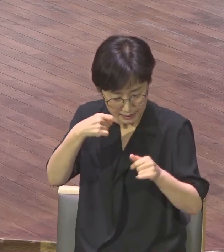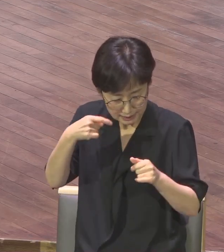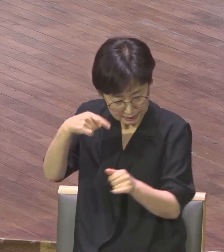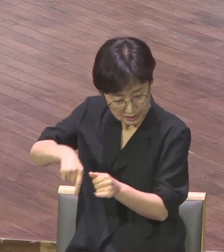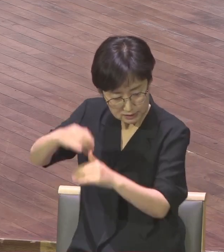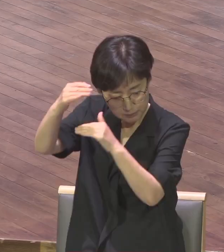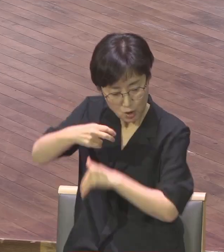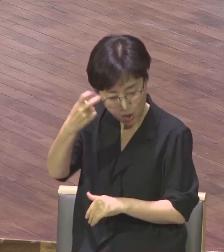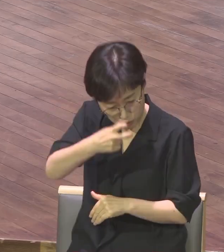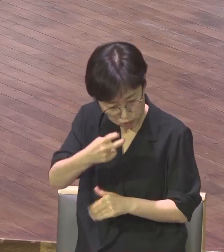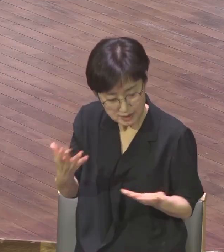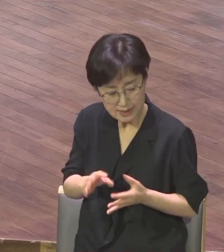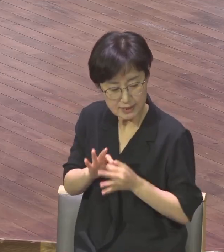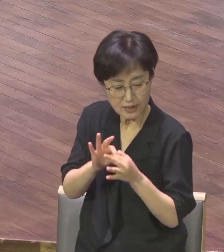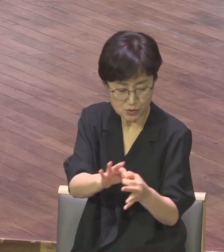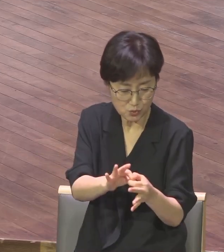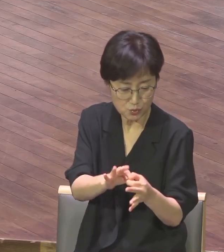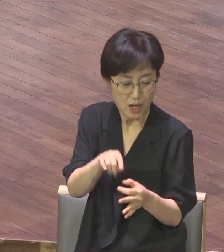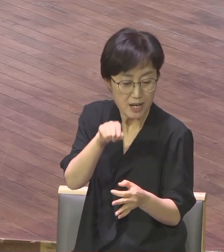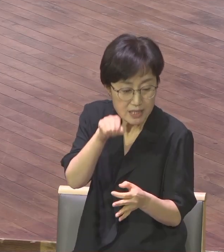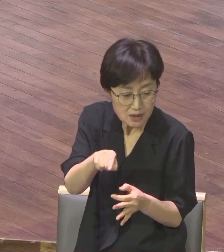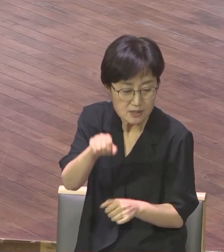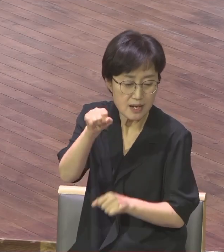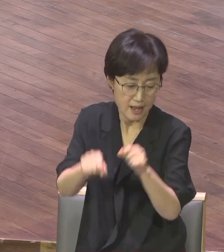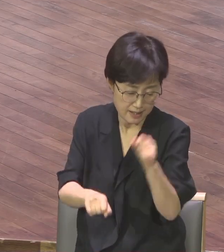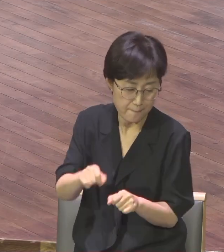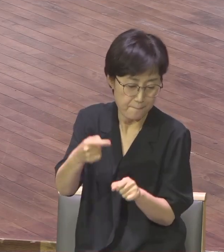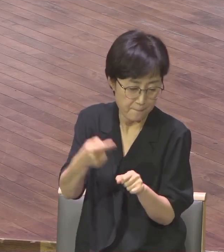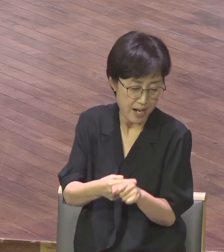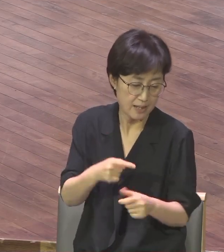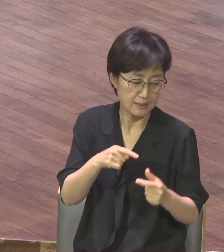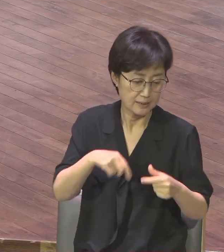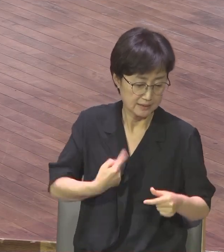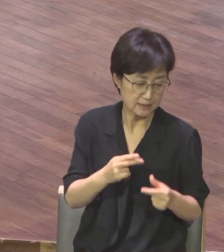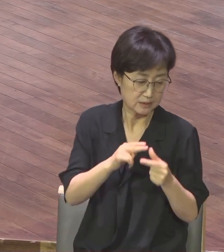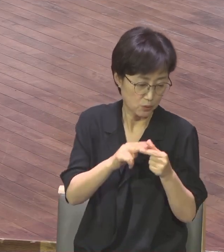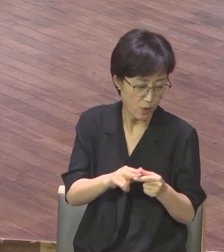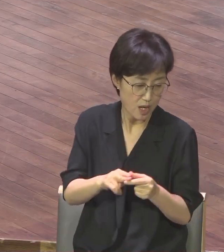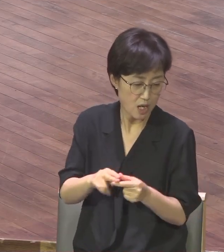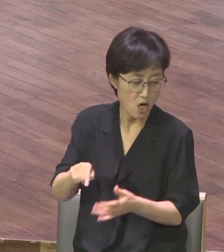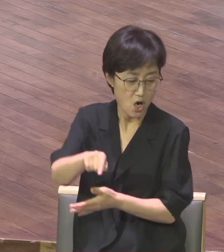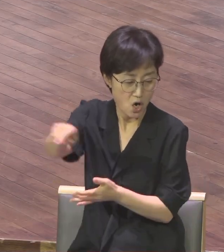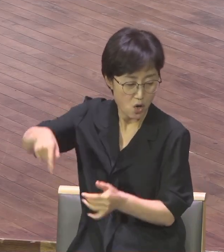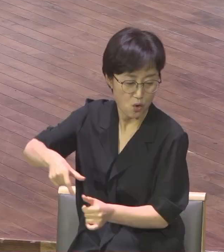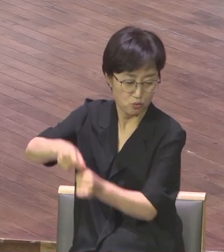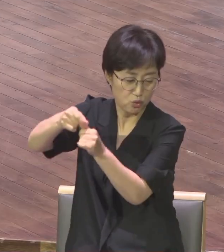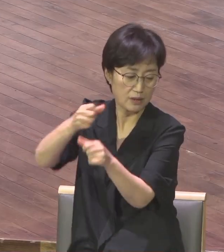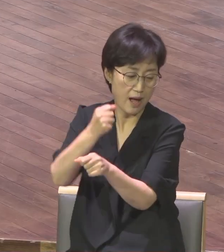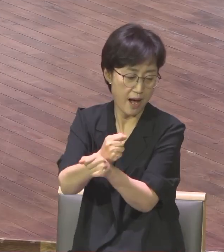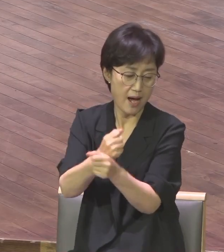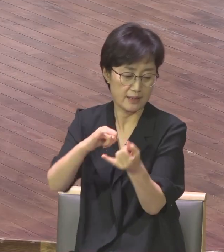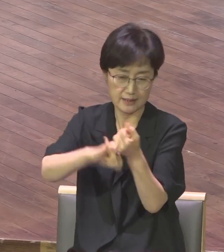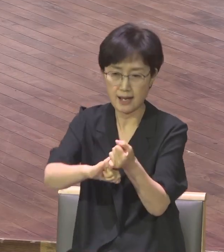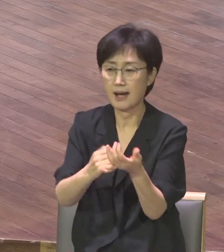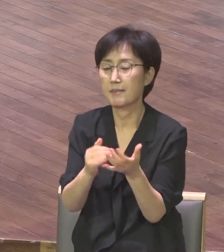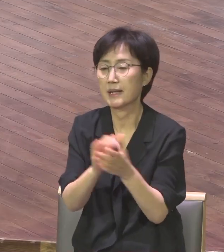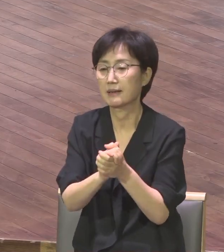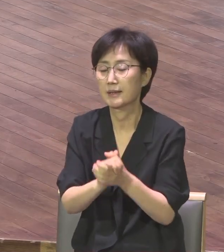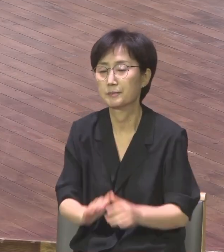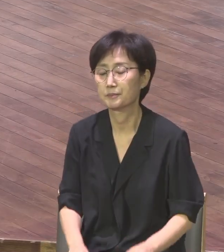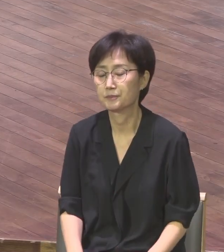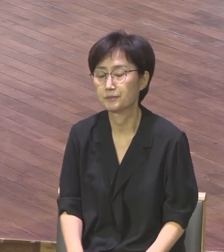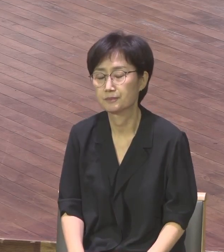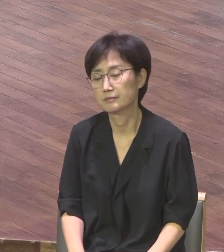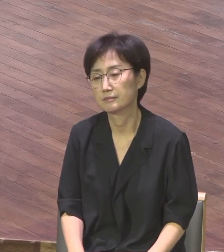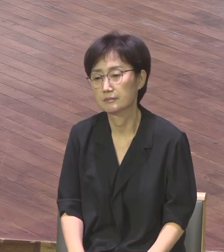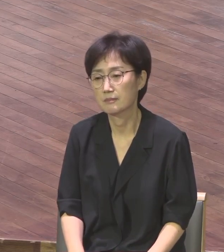살펴 이 일을 계속하라. 이것을 행함으로 너 자신과 내게 듣는 자를 구원하리라. 자, 우리